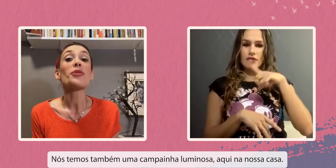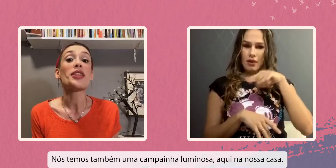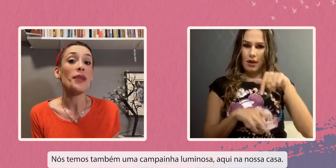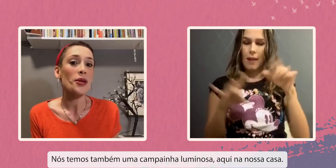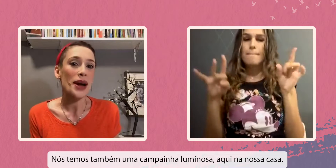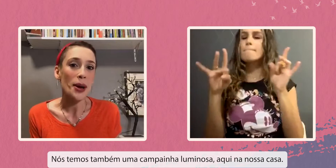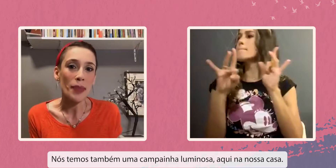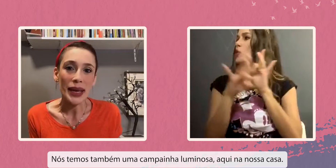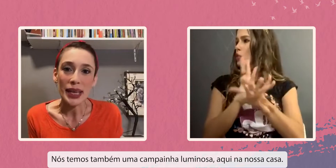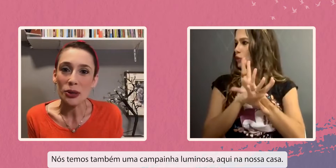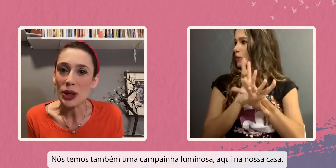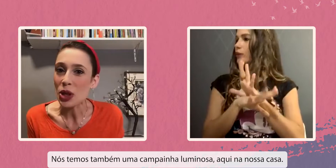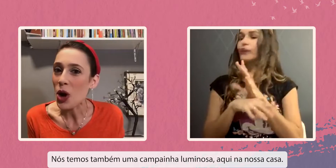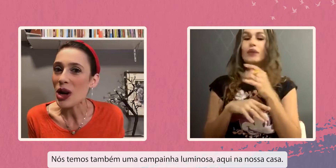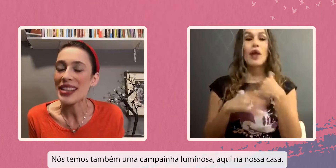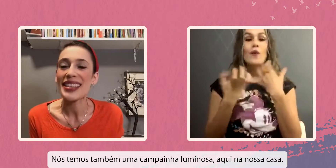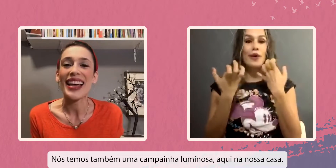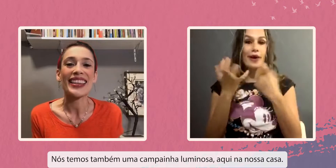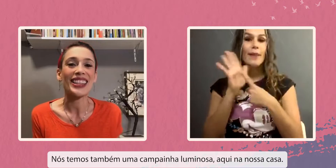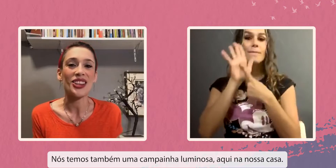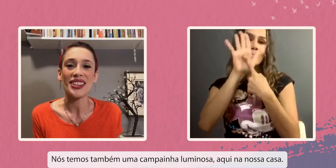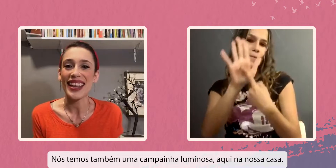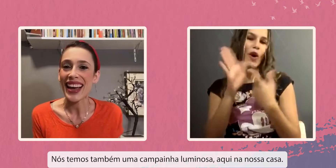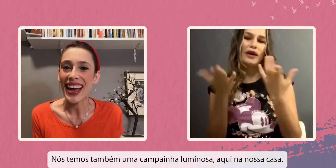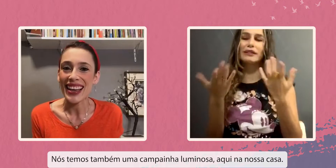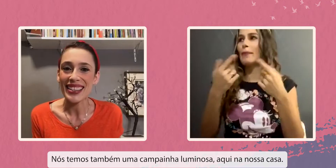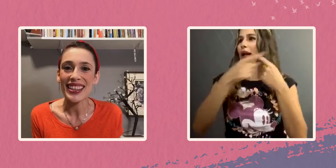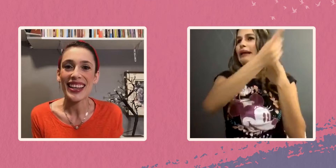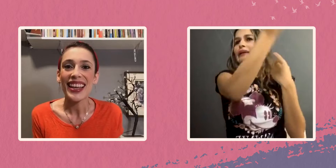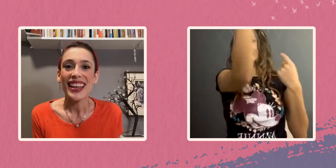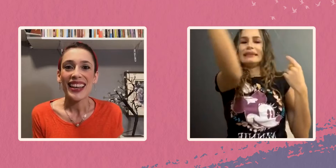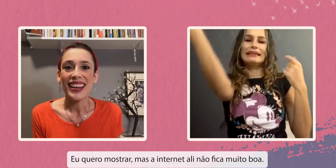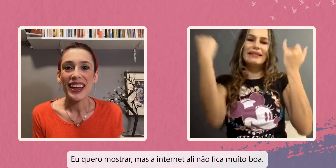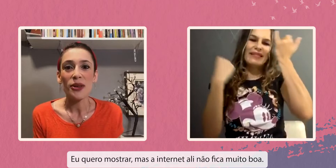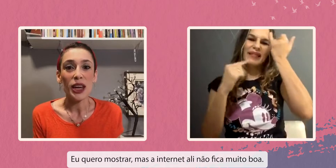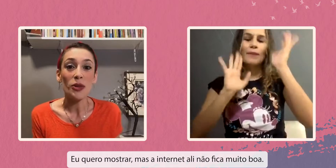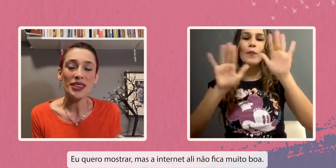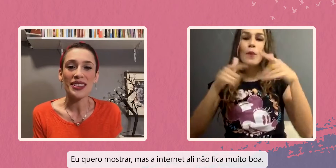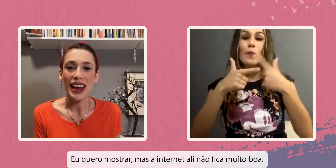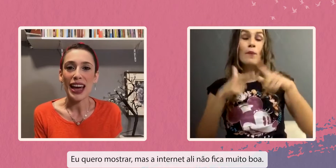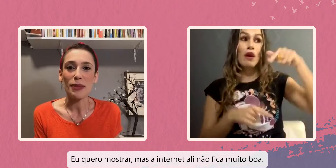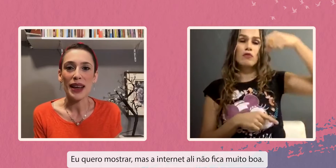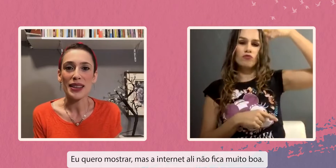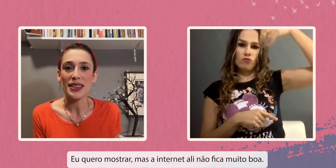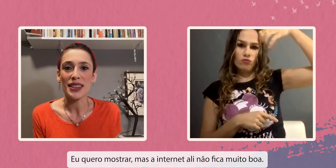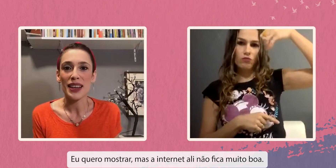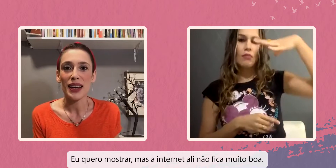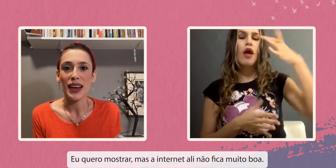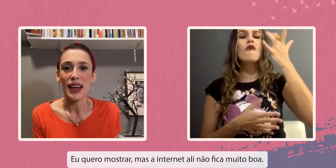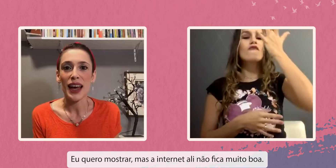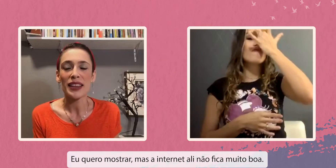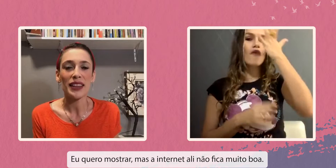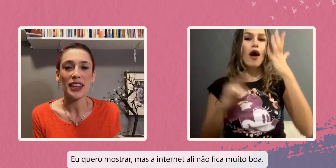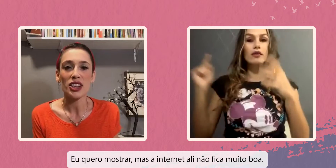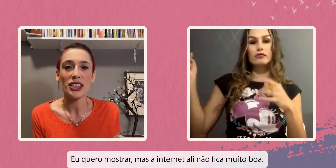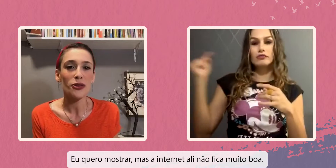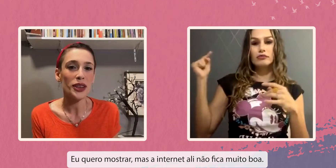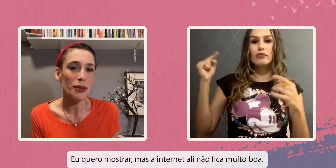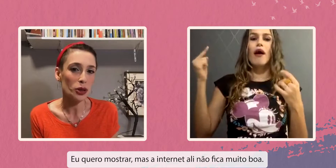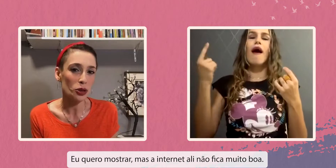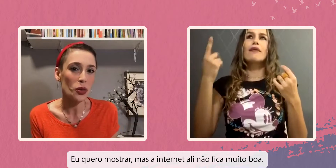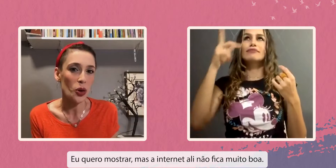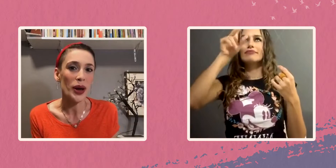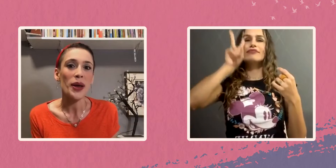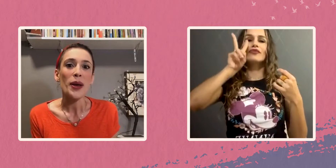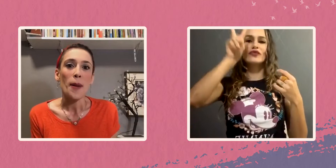Nós temos também uma campainha luminosa aqui na nossa casa. Eu quero mostrar, mas a internet ali não